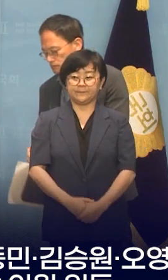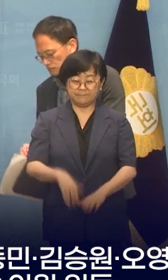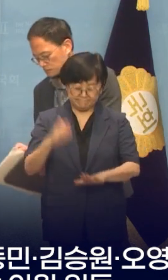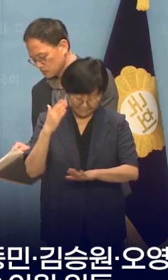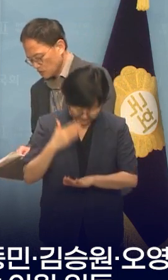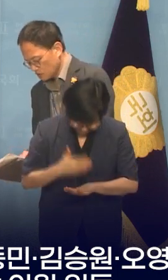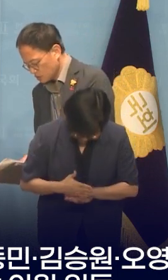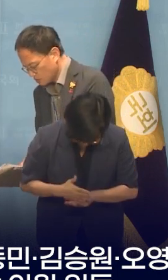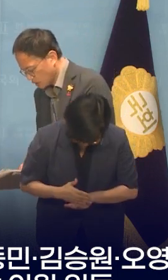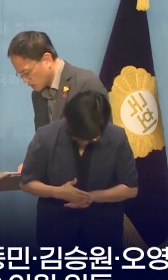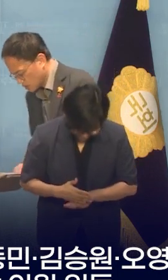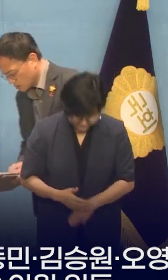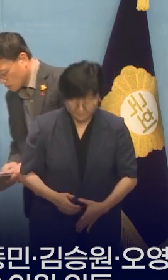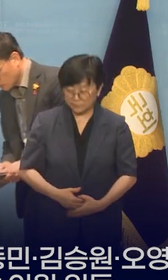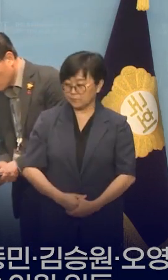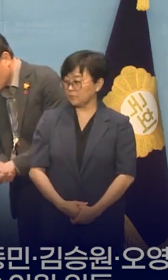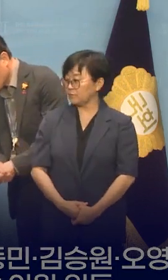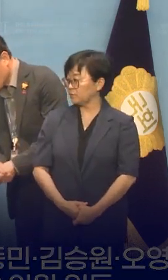고맙습니다